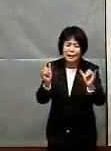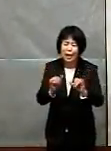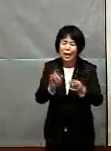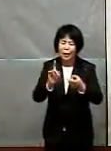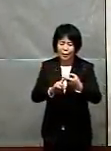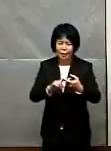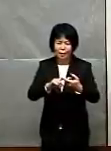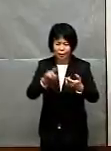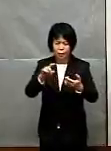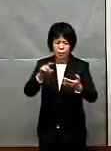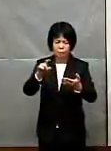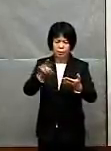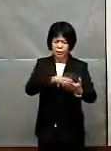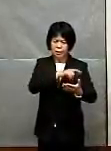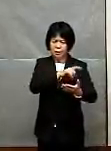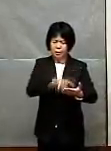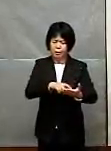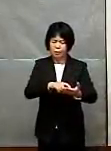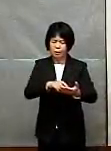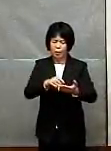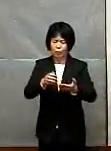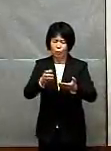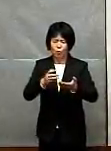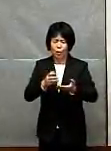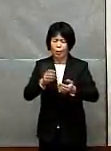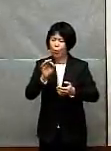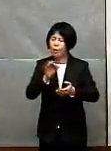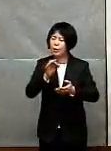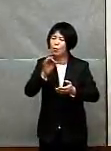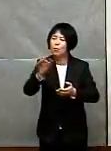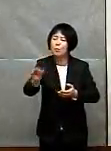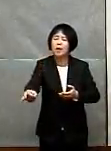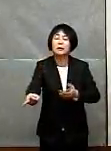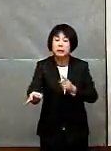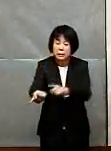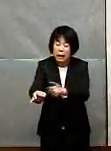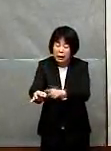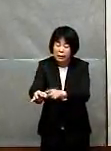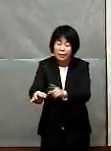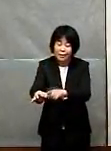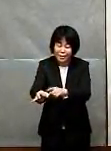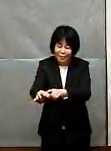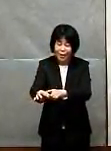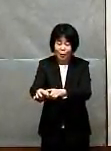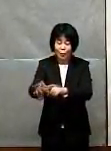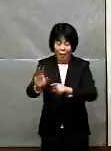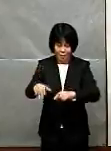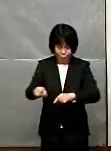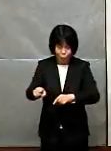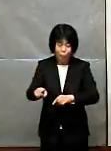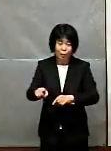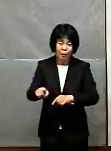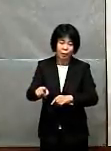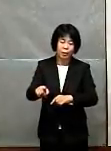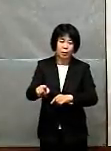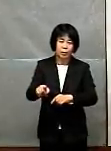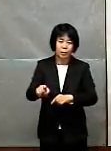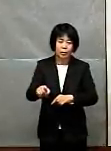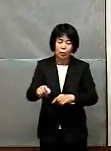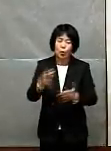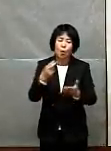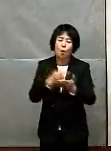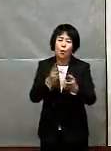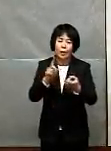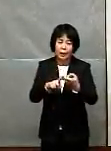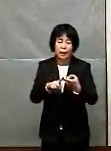て返還したということで、金銭的な保障もなったと、この2つはなったと思うんですけども、この法的